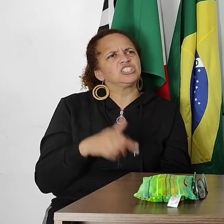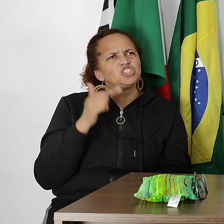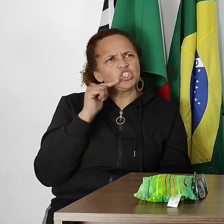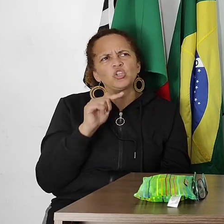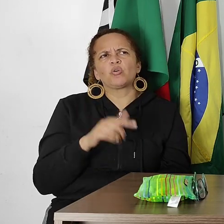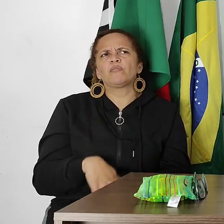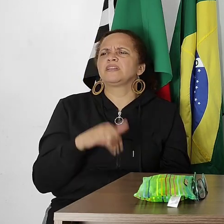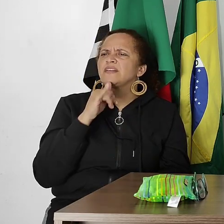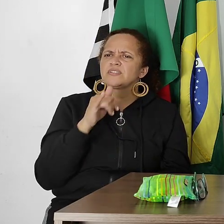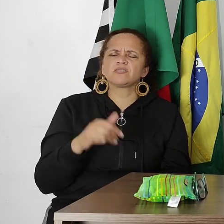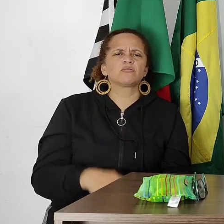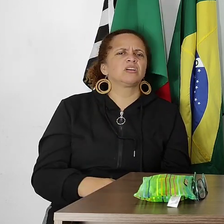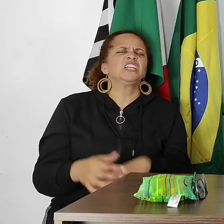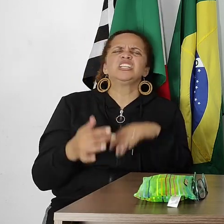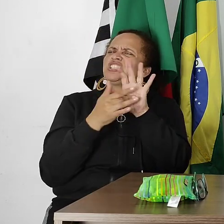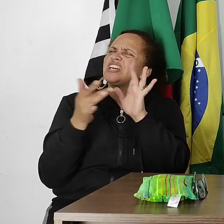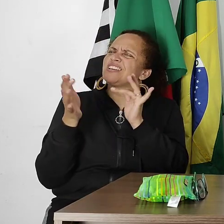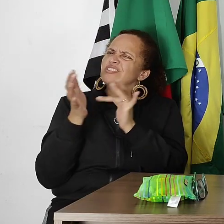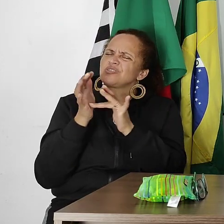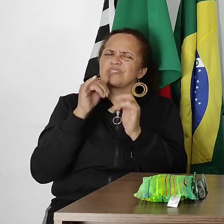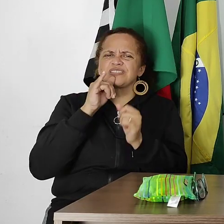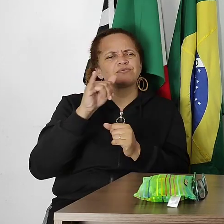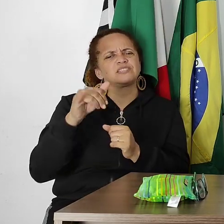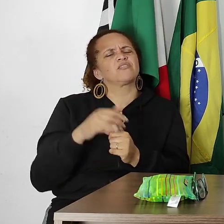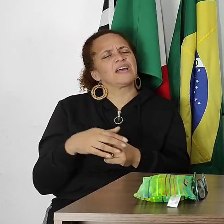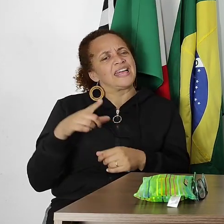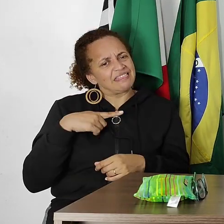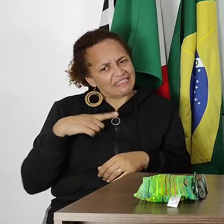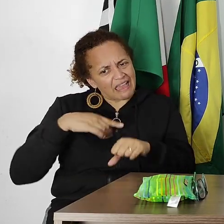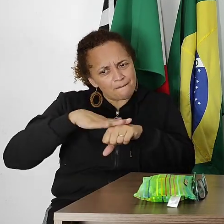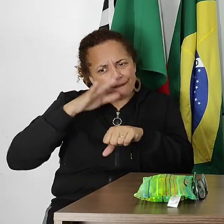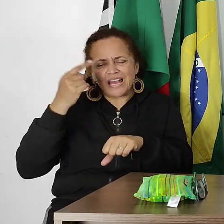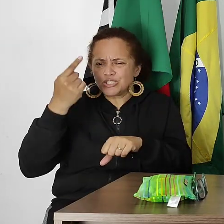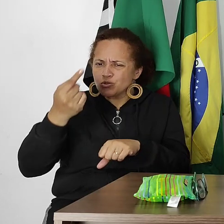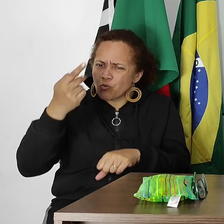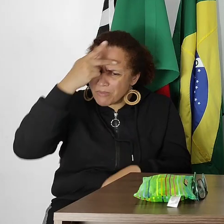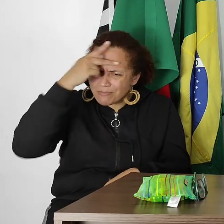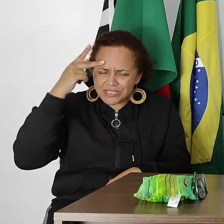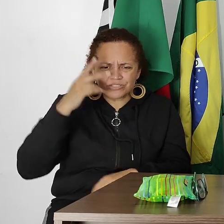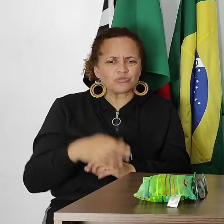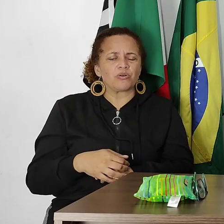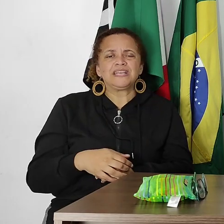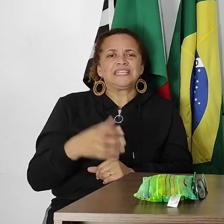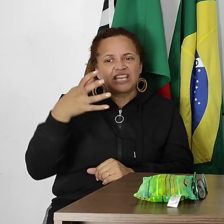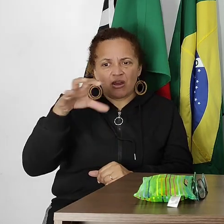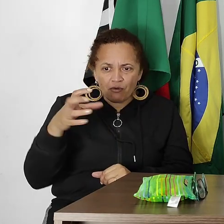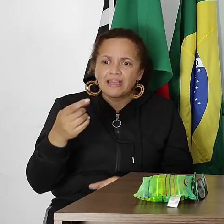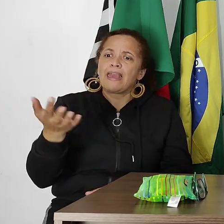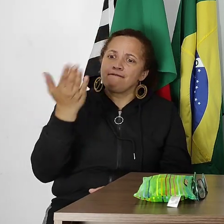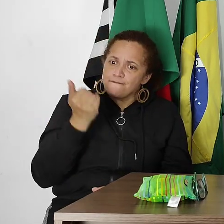Jesus falou que ainda não é só essas pessoas, tem mais uma que está